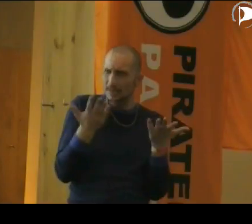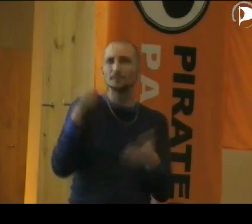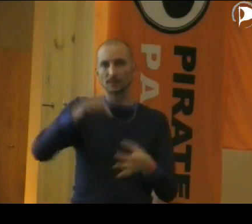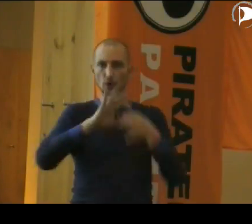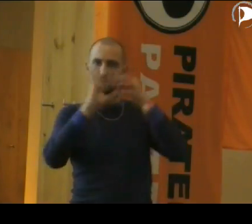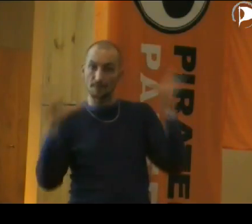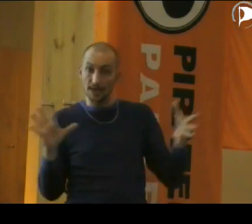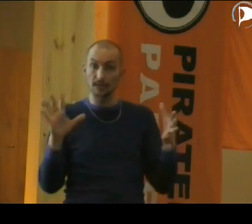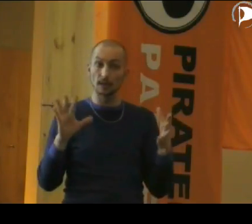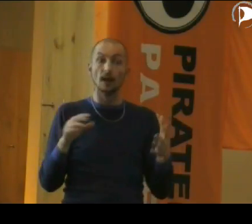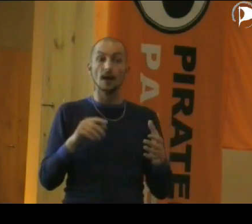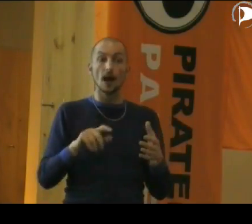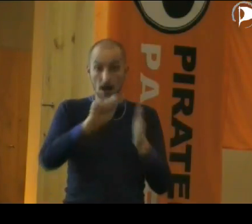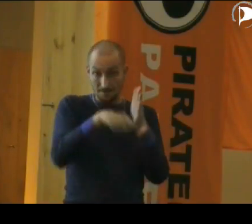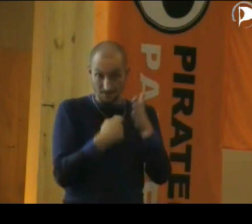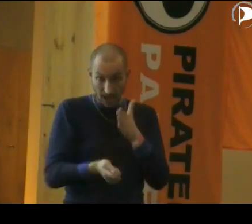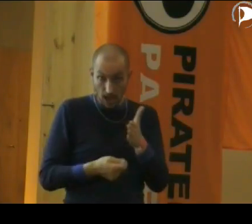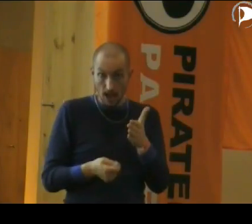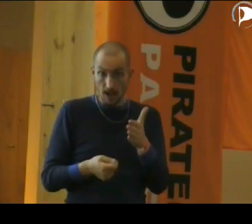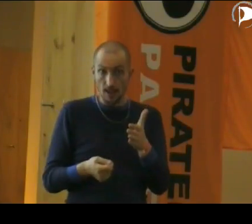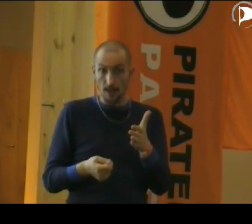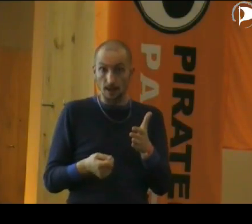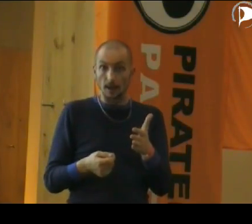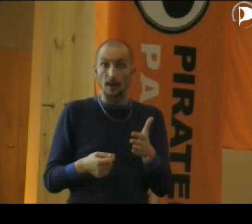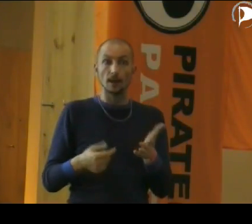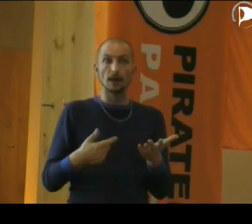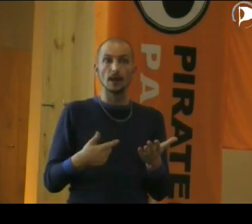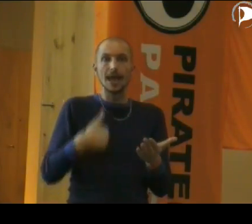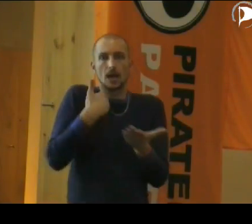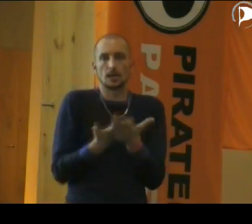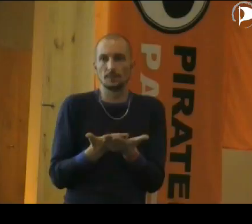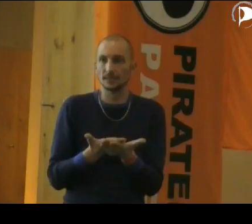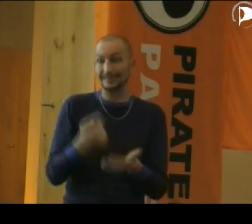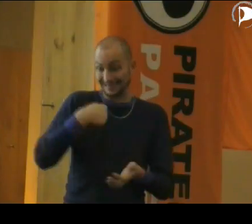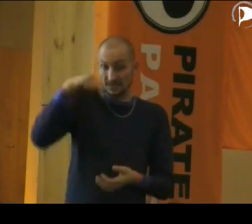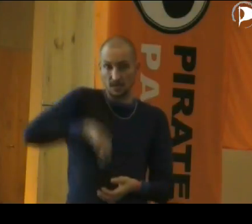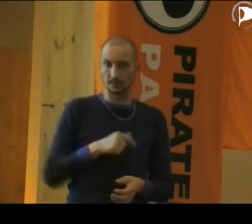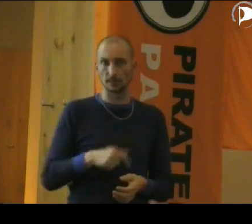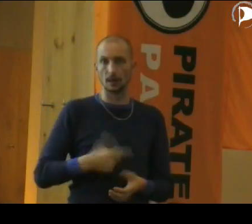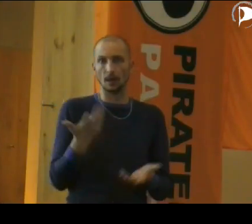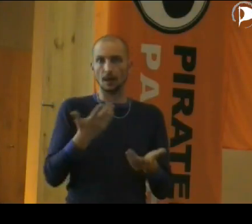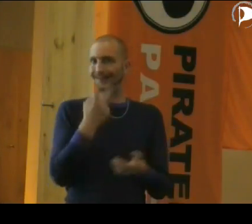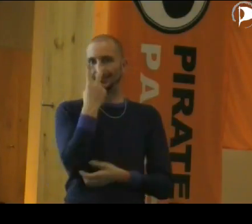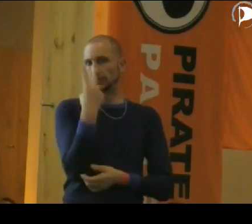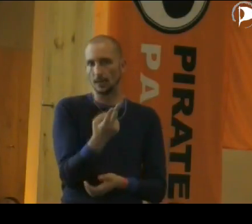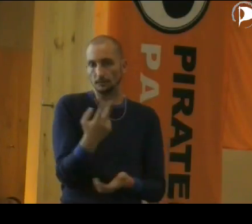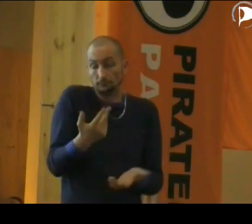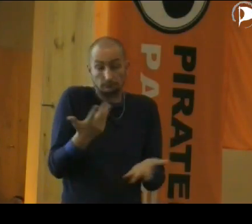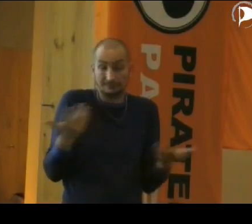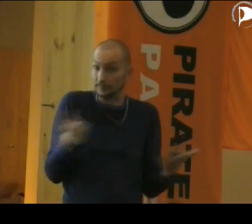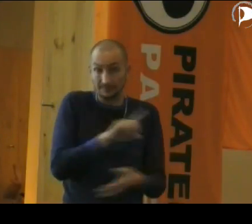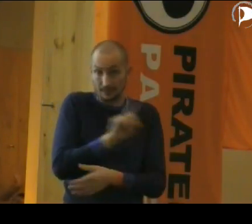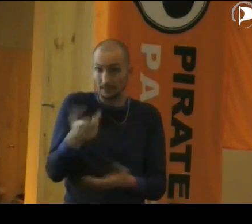zum ausgang ins oval über die complus nicht beurteilen kann auf jeden fall in eine